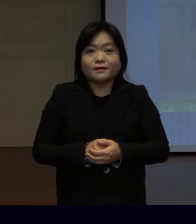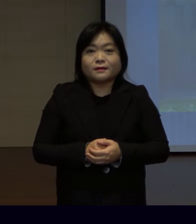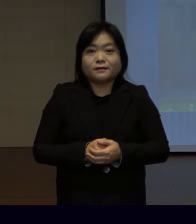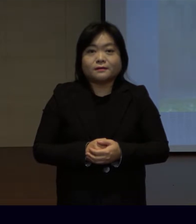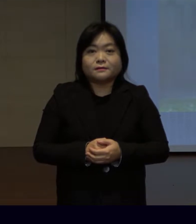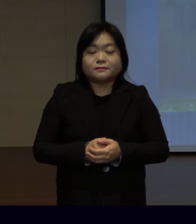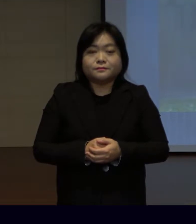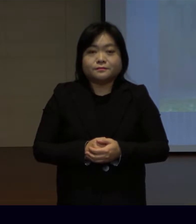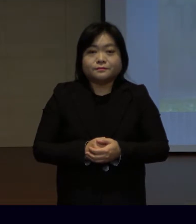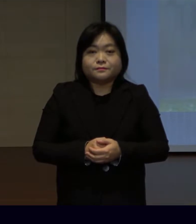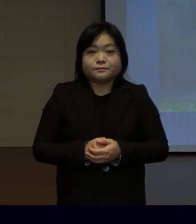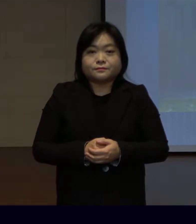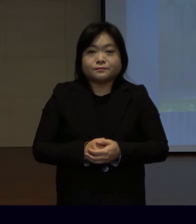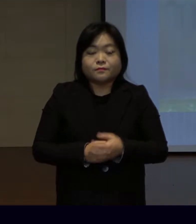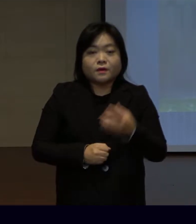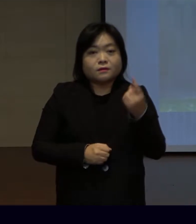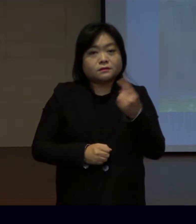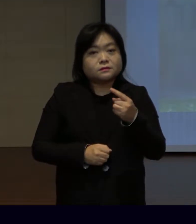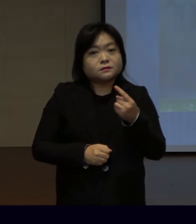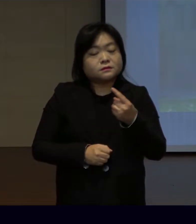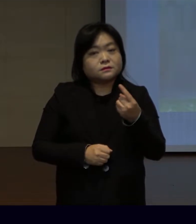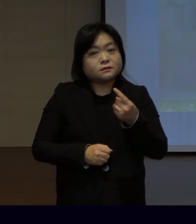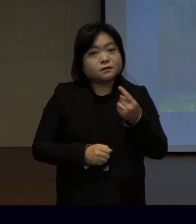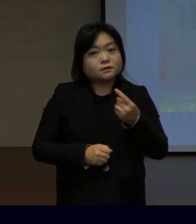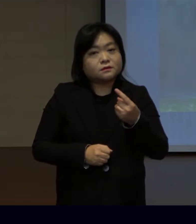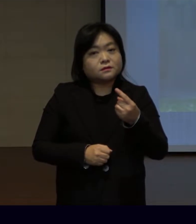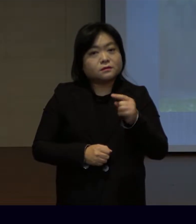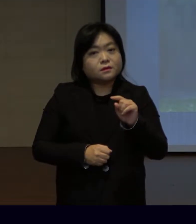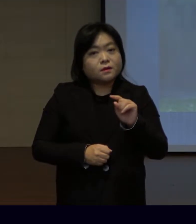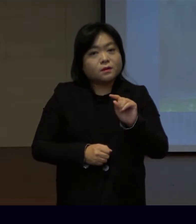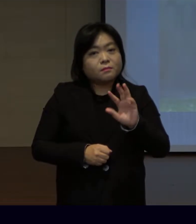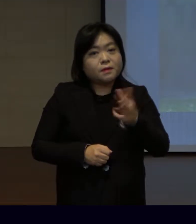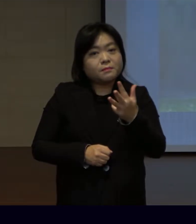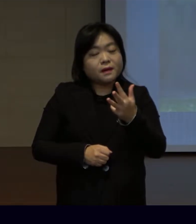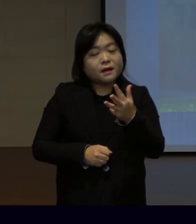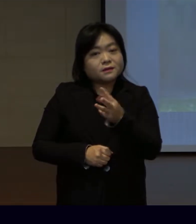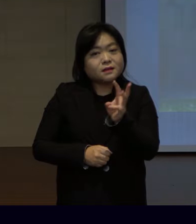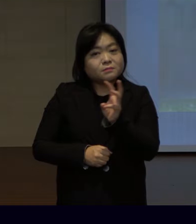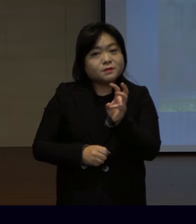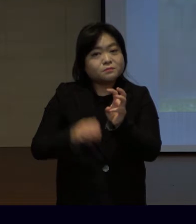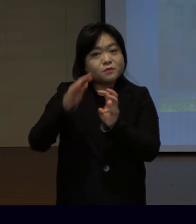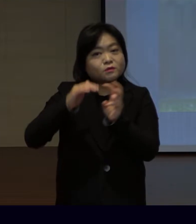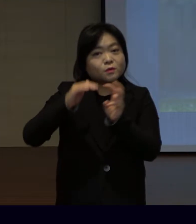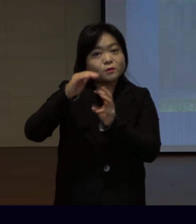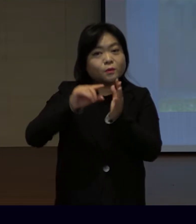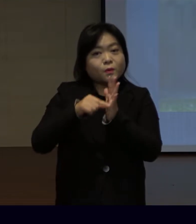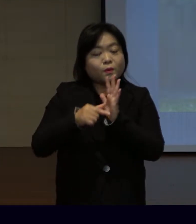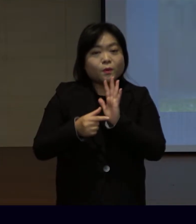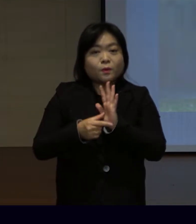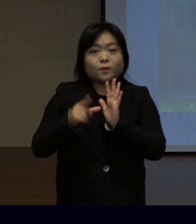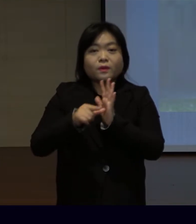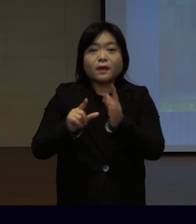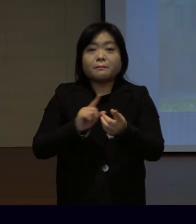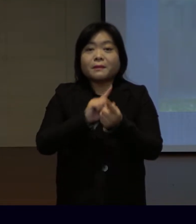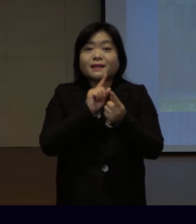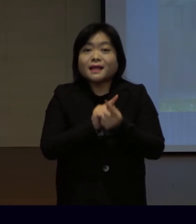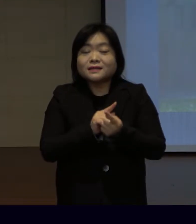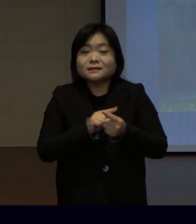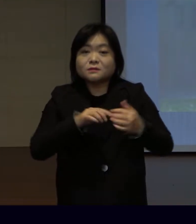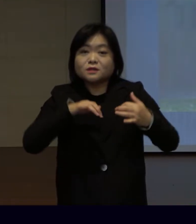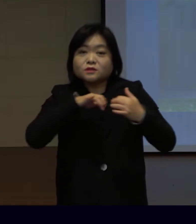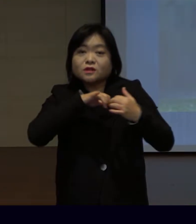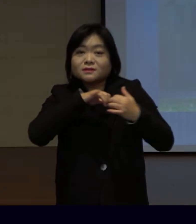1800 몇 년 30 몇 년에 만난 지금 전쟁 나고